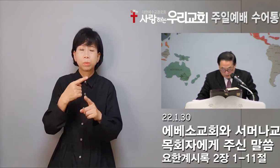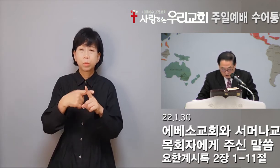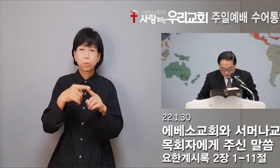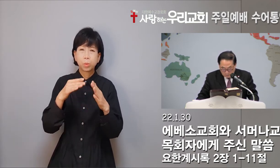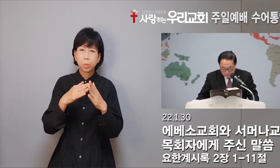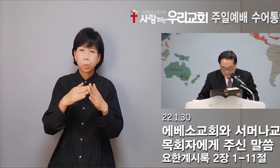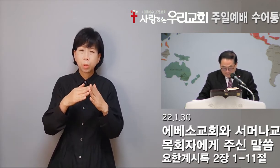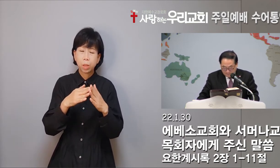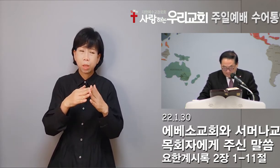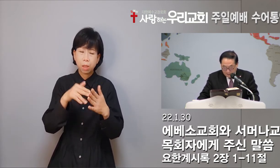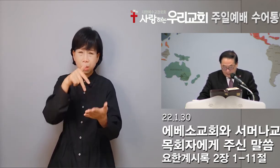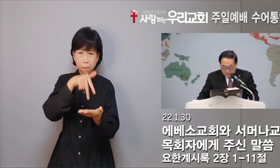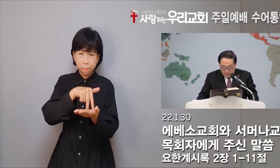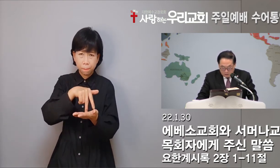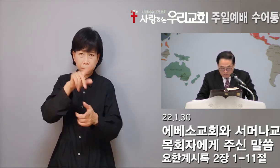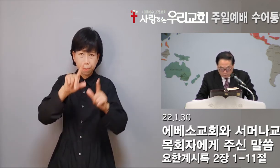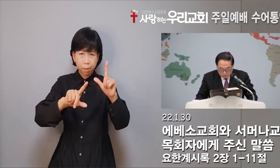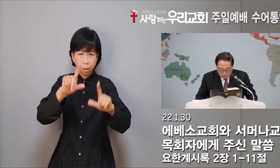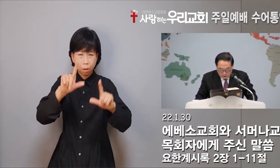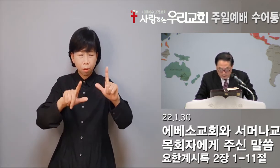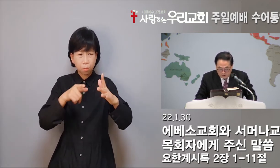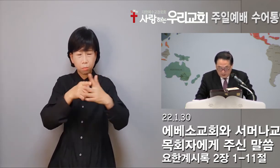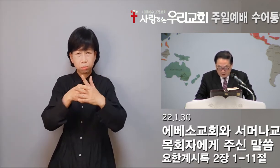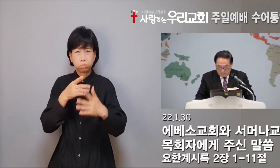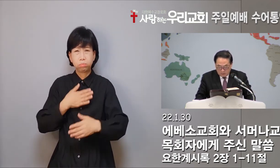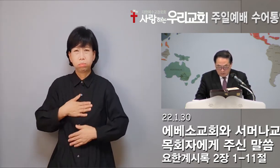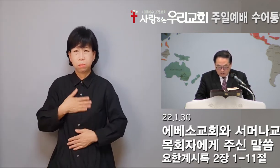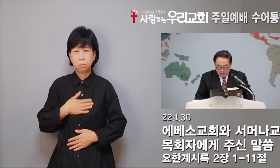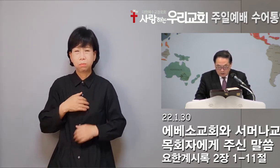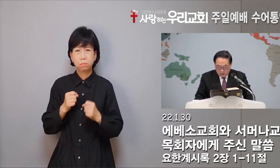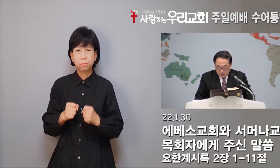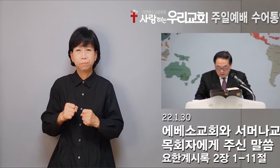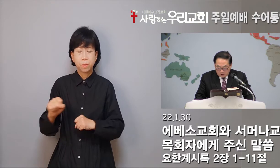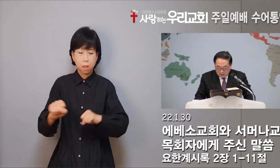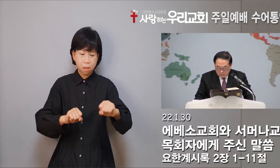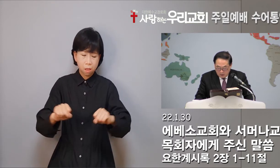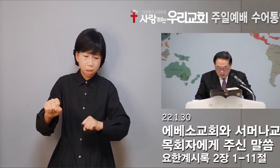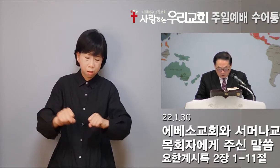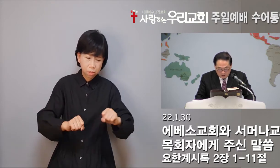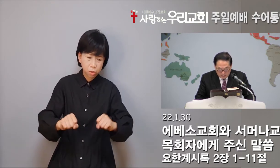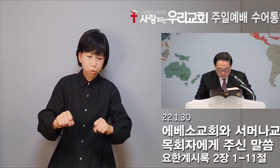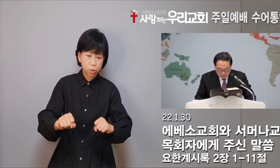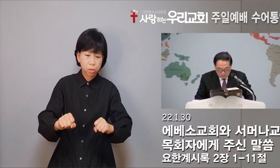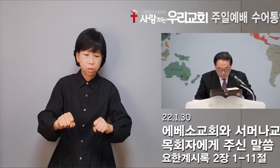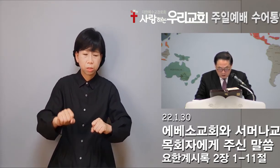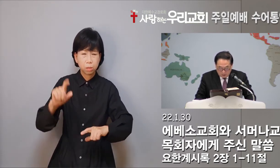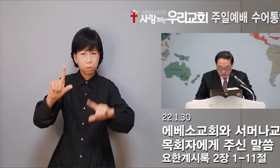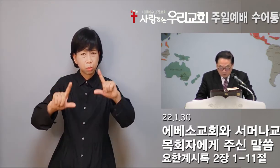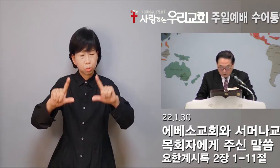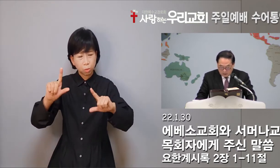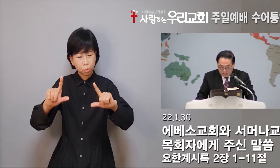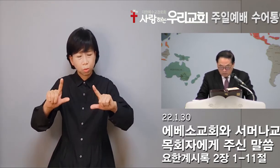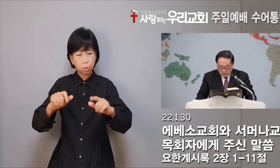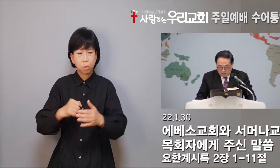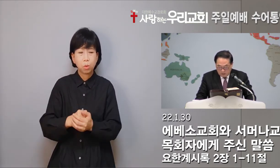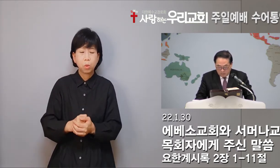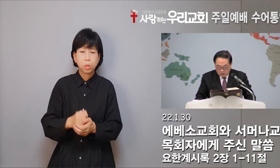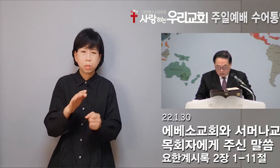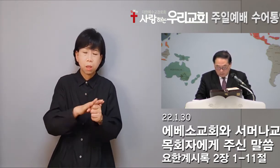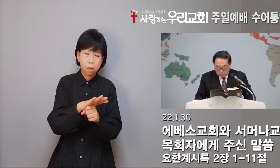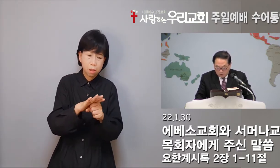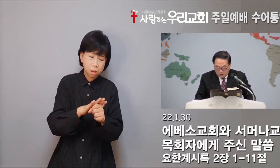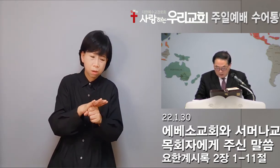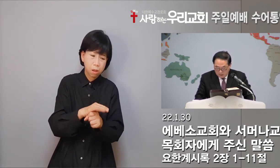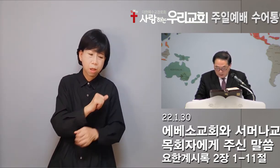알고 계시는 것입니다. 행위와 수고와 인내를 아시고 처해 있는 삶의 환경을 아시고 사업과 사랑과